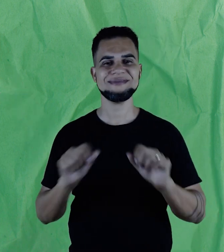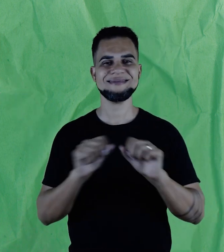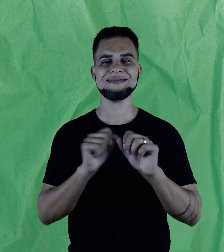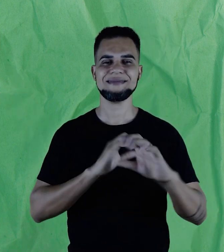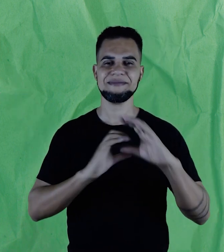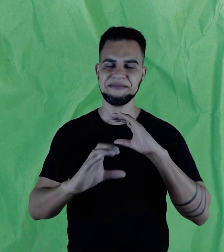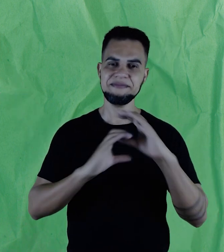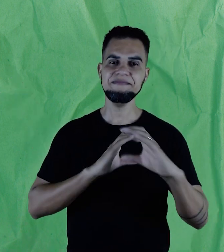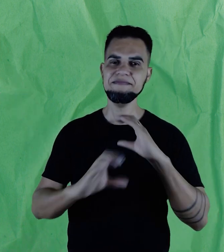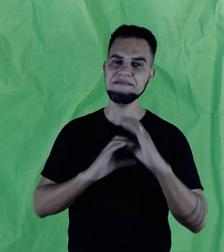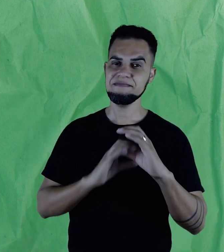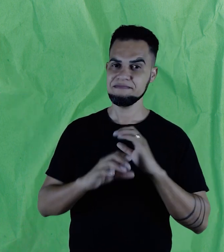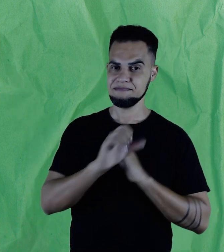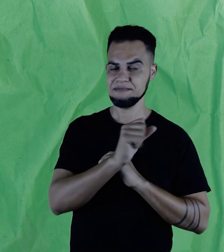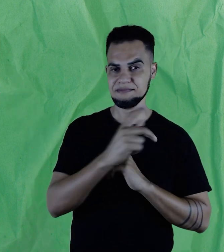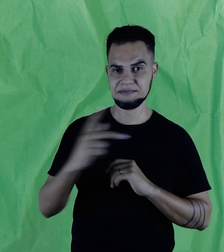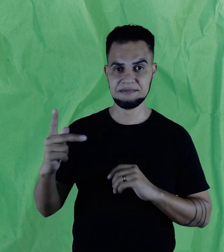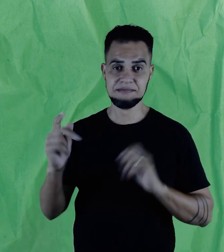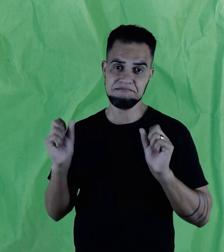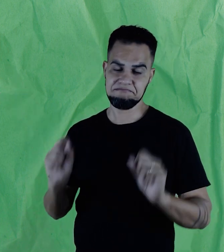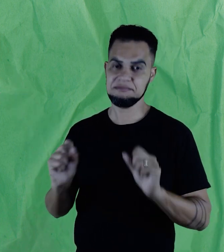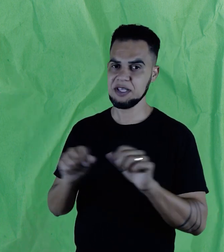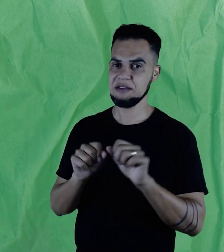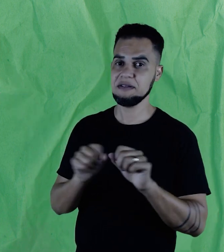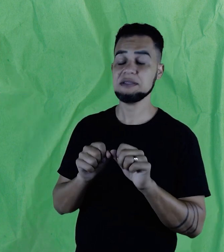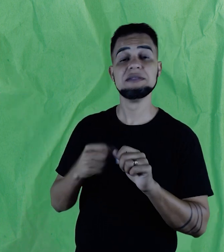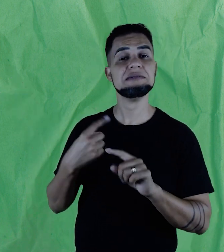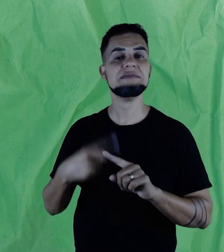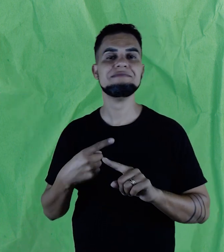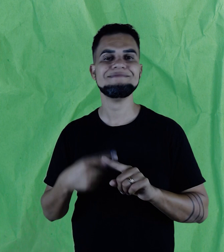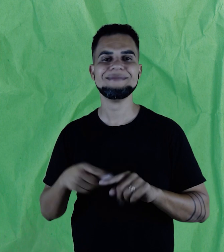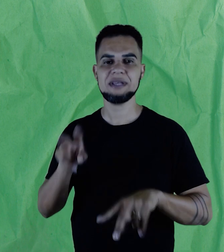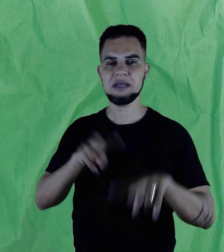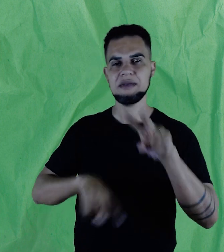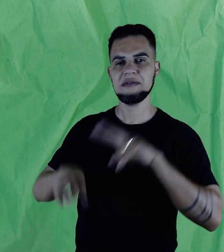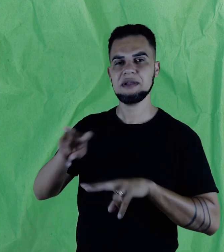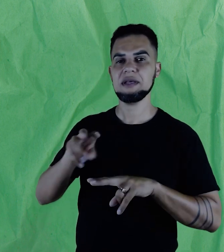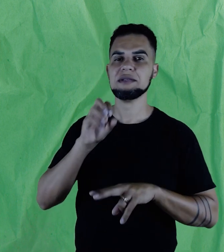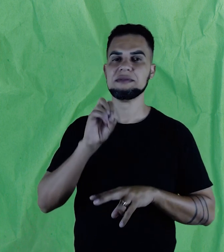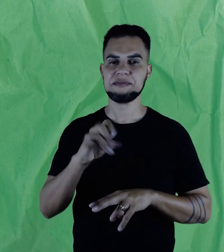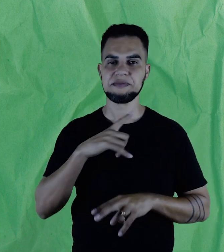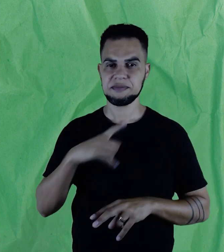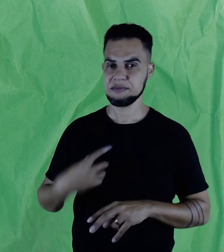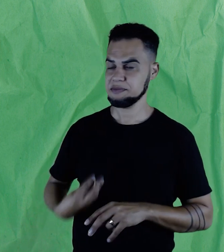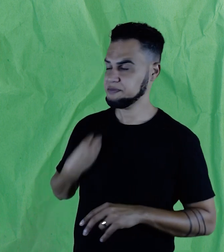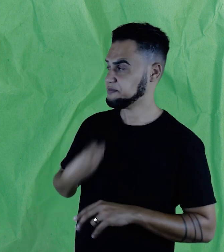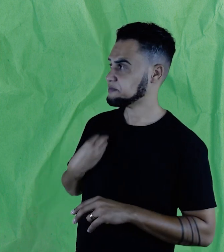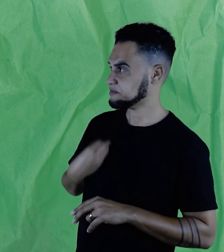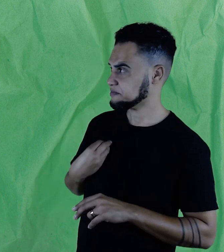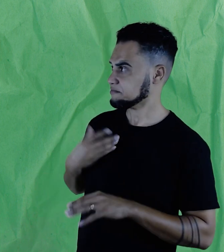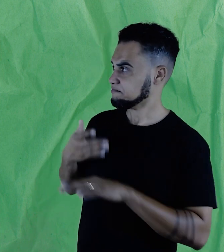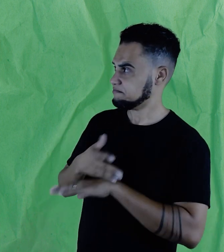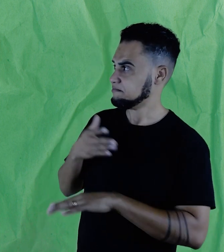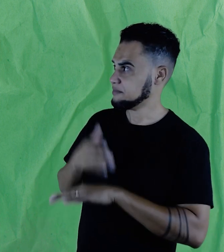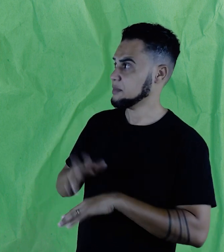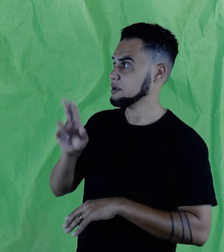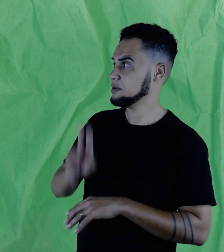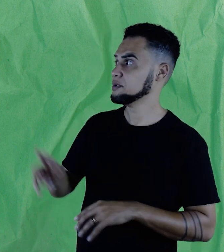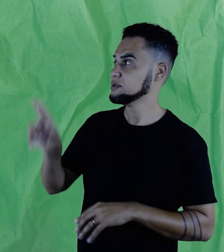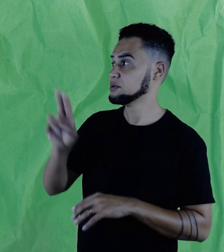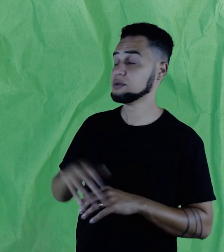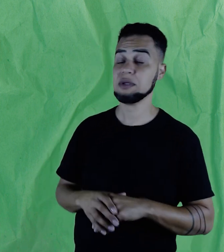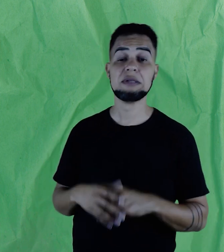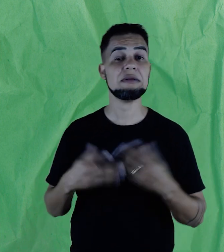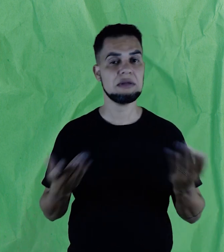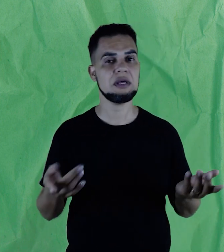comunicação lá no meu aplicativo para poder verificar se eu estou logando com esse usuário, tá?